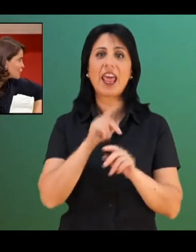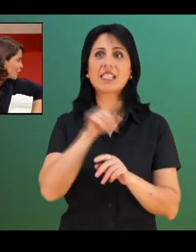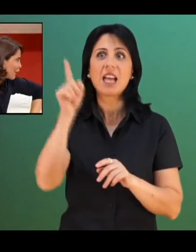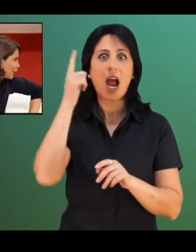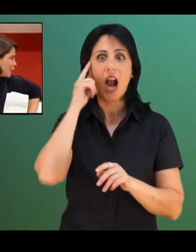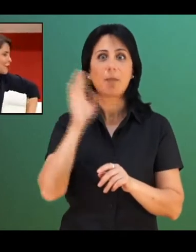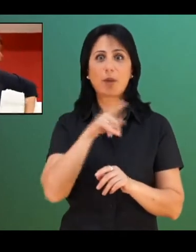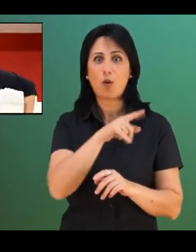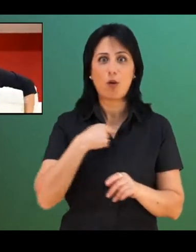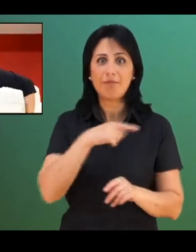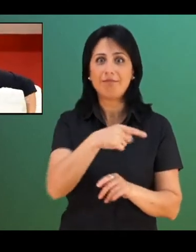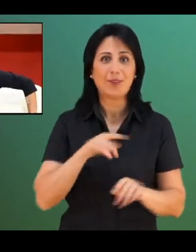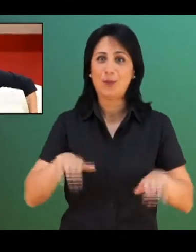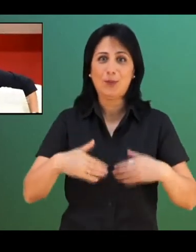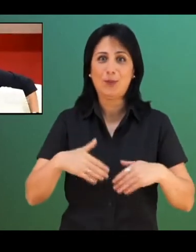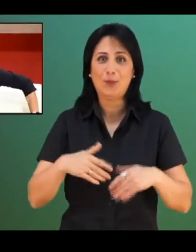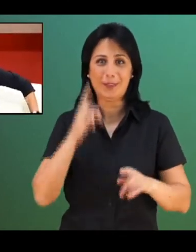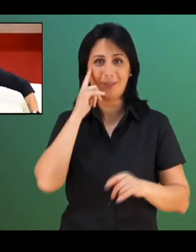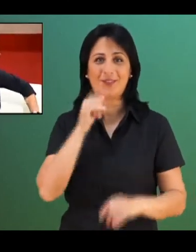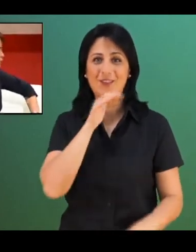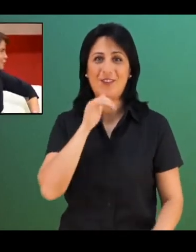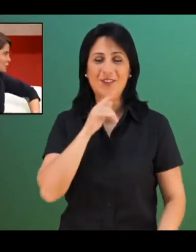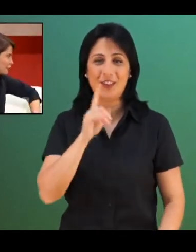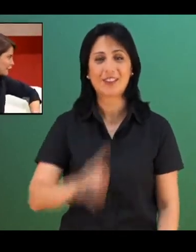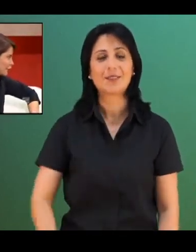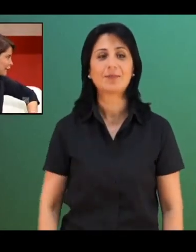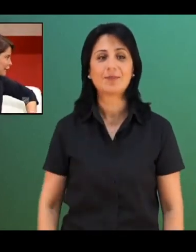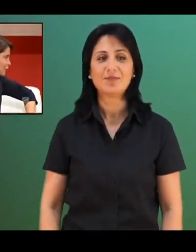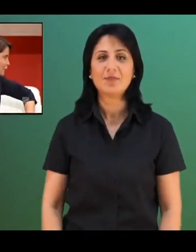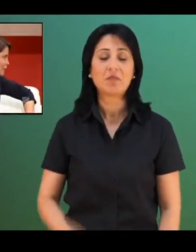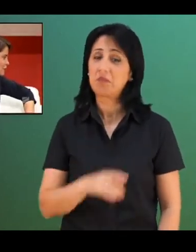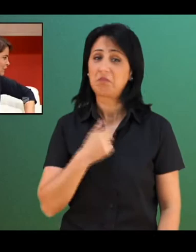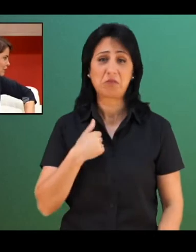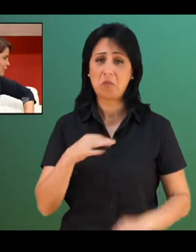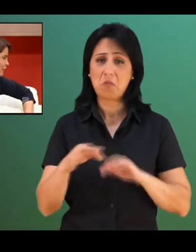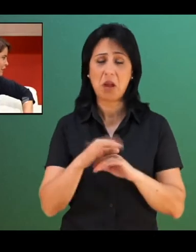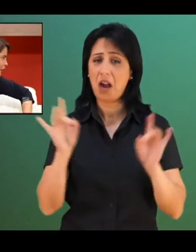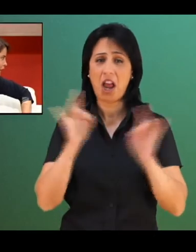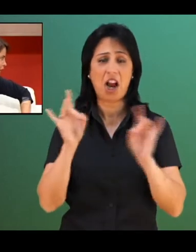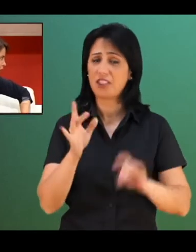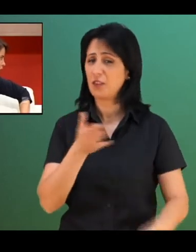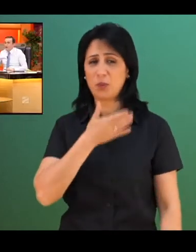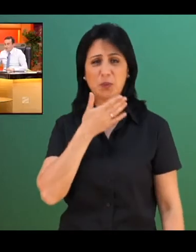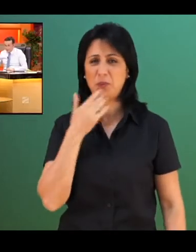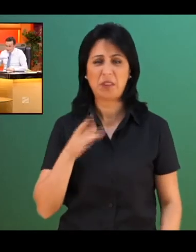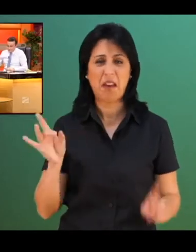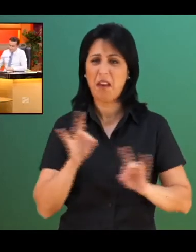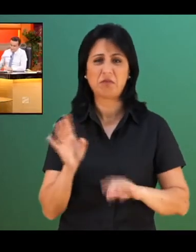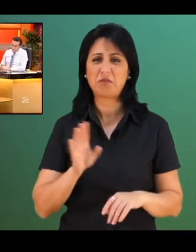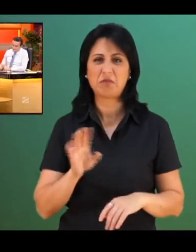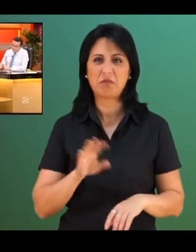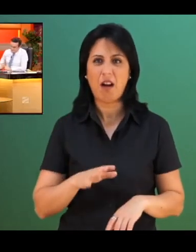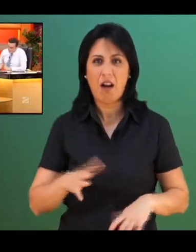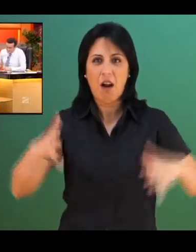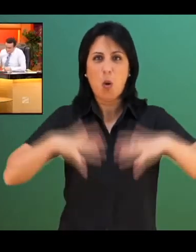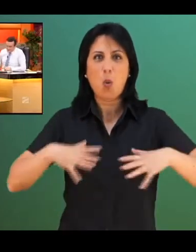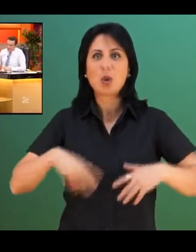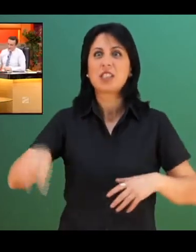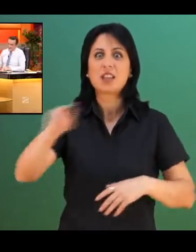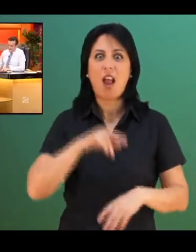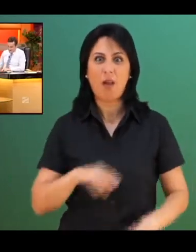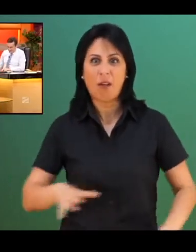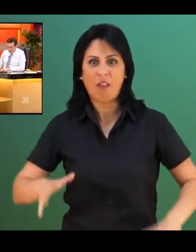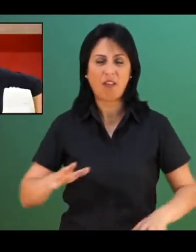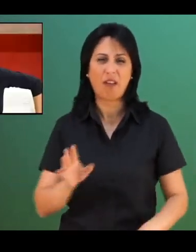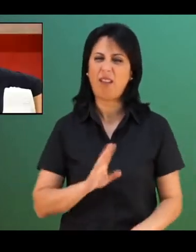არის ეჭვიანი და არ არის ესეთი რაღაცა გრუზინი რქიანი თორე მე ცოლად მომიყვანდა ხო. ჰა? ხო და